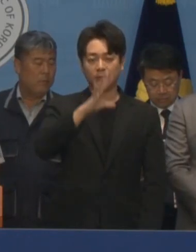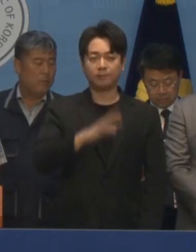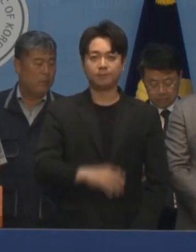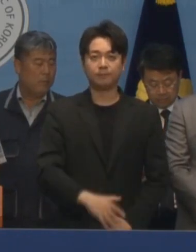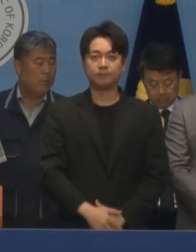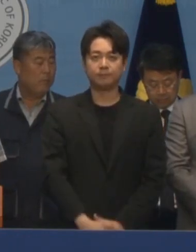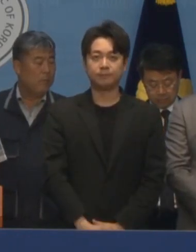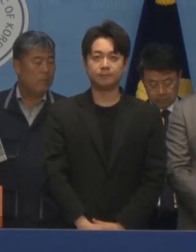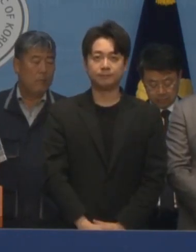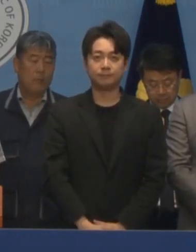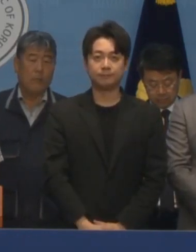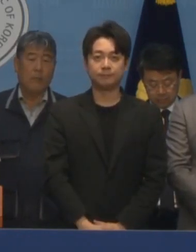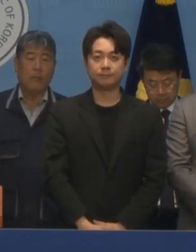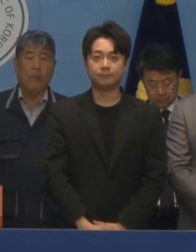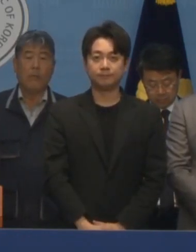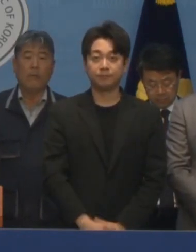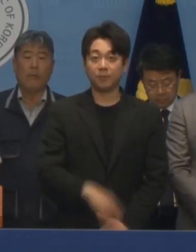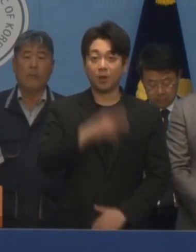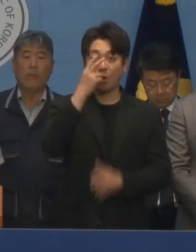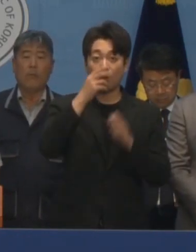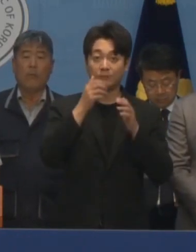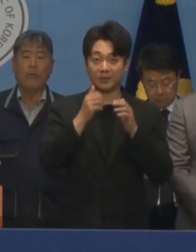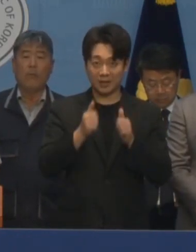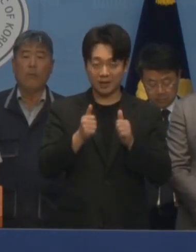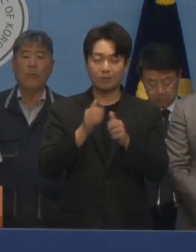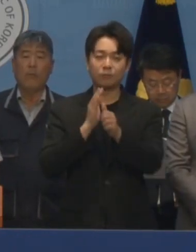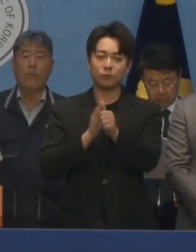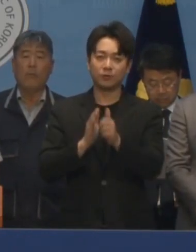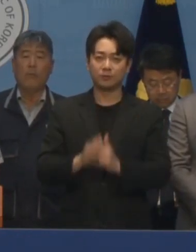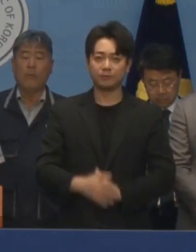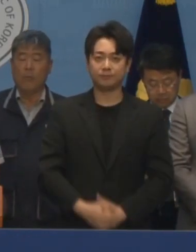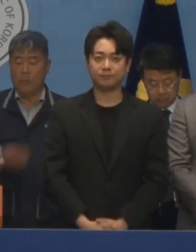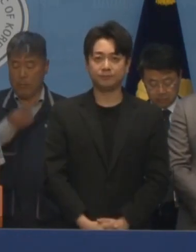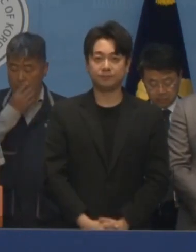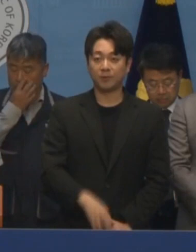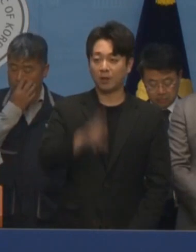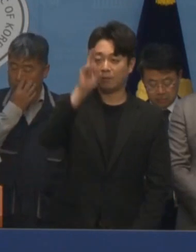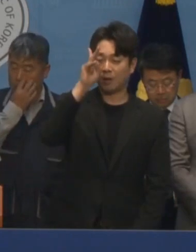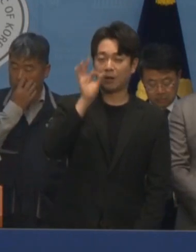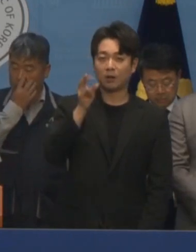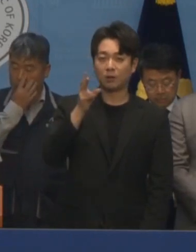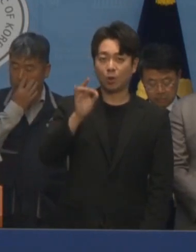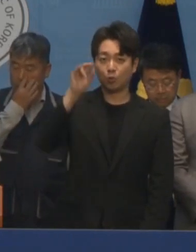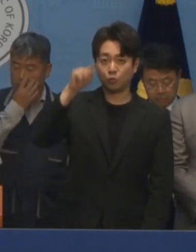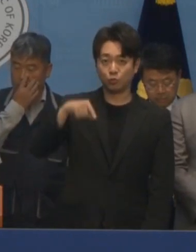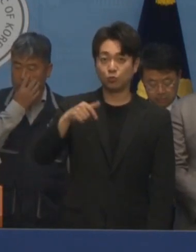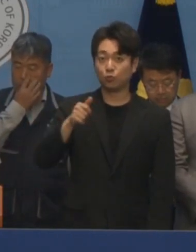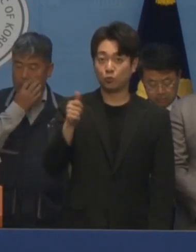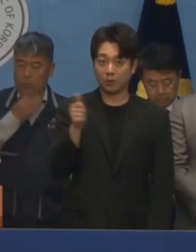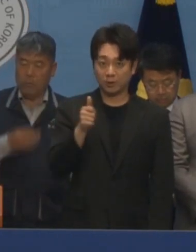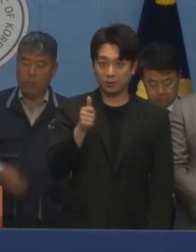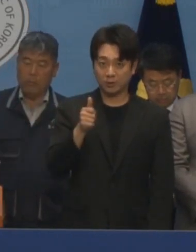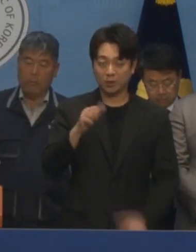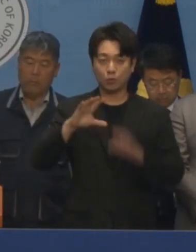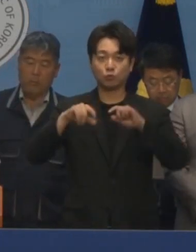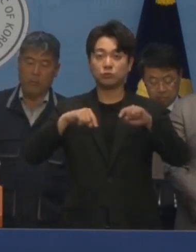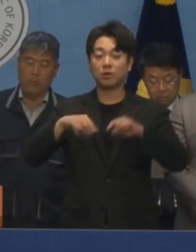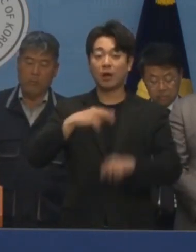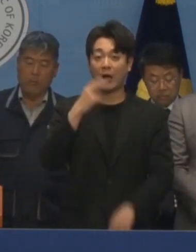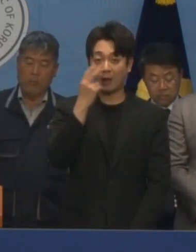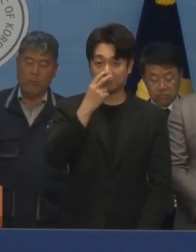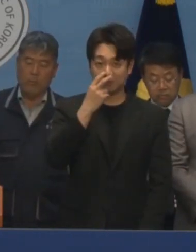됩니다. 검찰에 요청드립니다. 박영우 회장에 대한 국회 국정감사